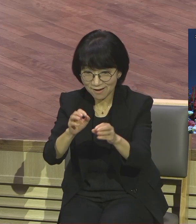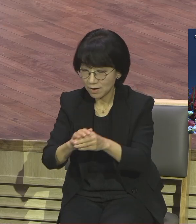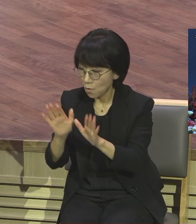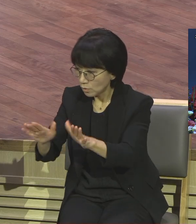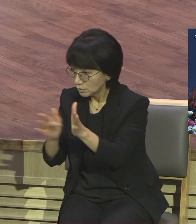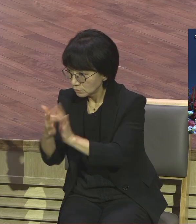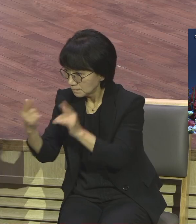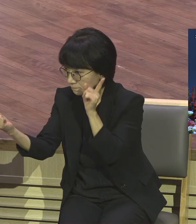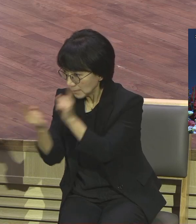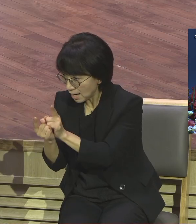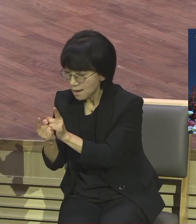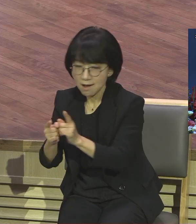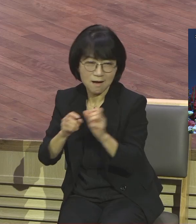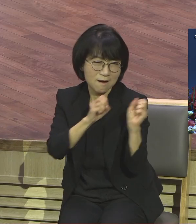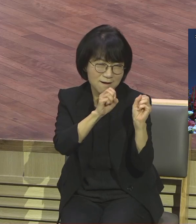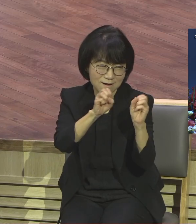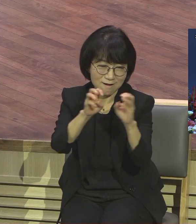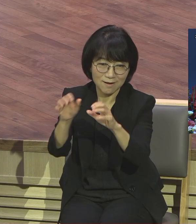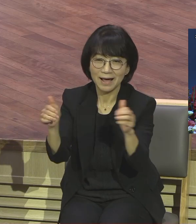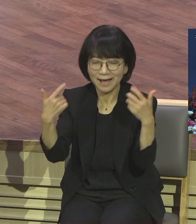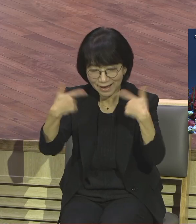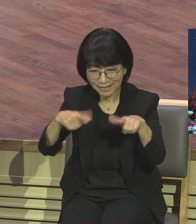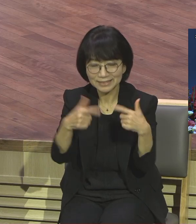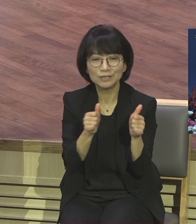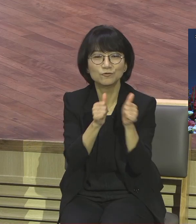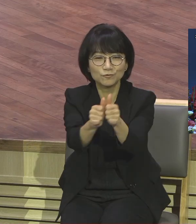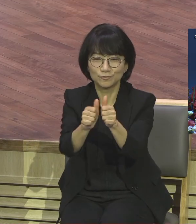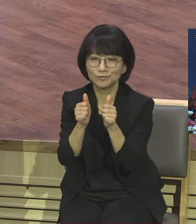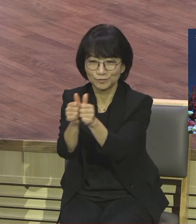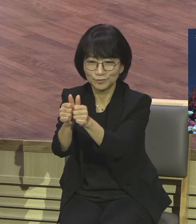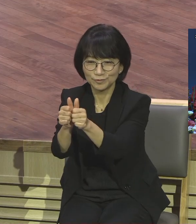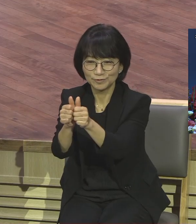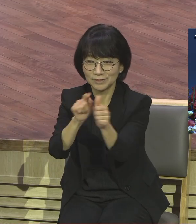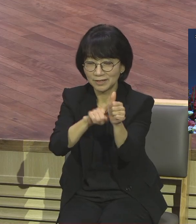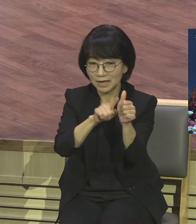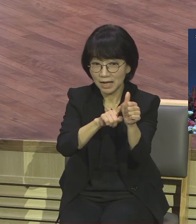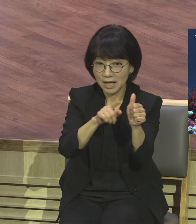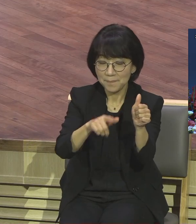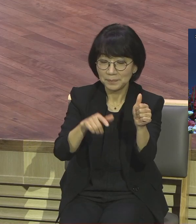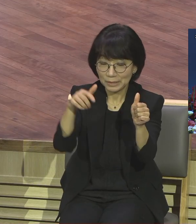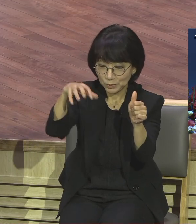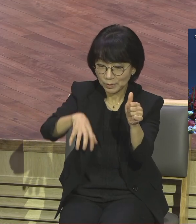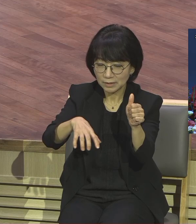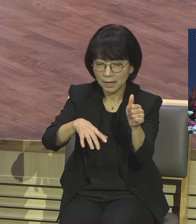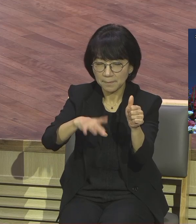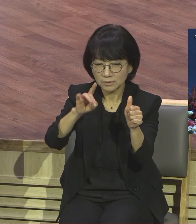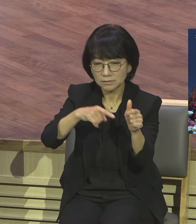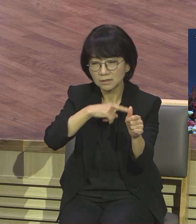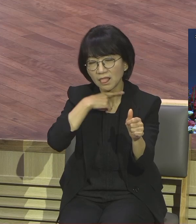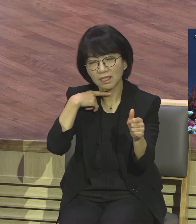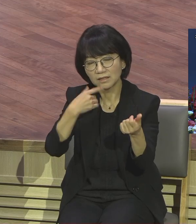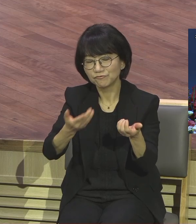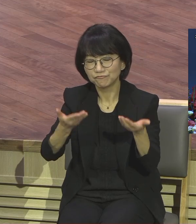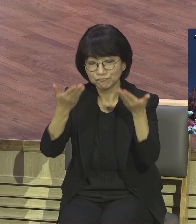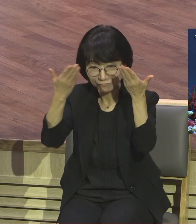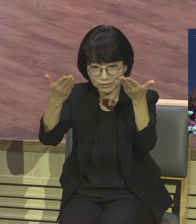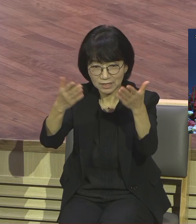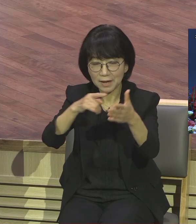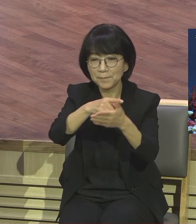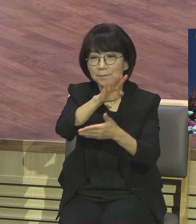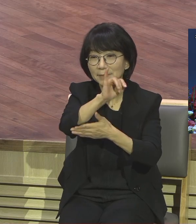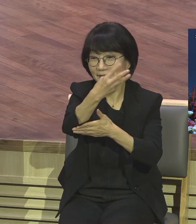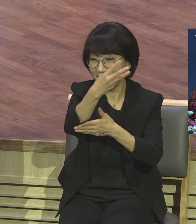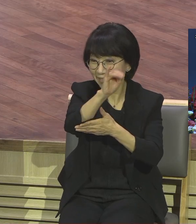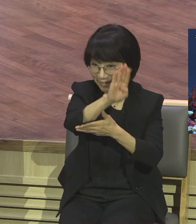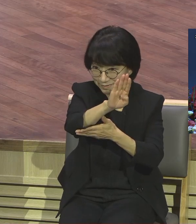거예요. 히에라볼리에서 이 빌립이 먼저 순교합니다. 먼저 순교하고 이 바돌로매는 인도에까지